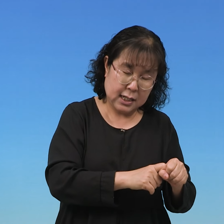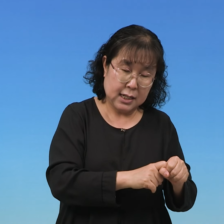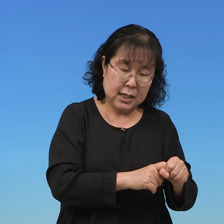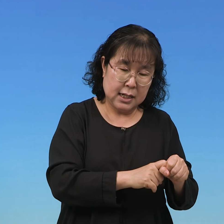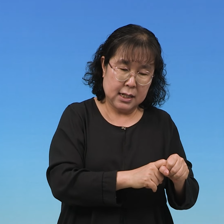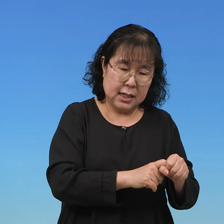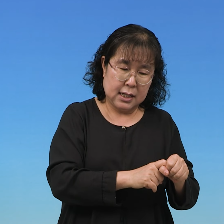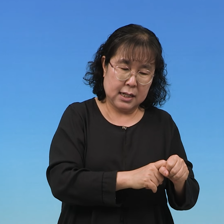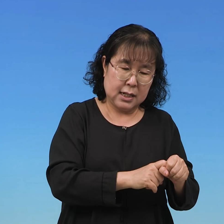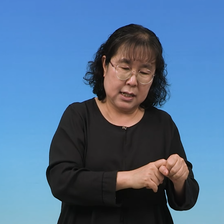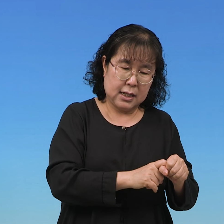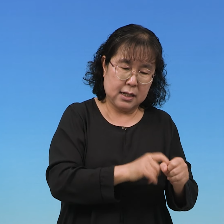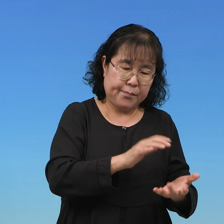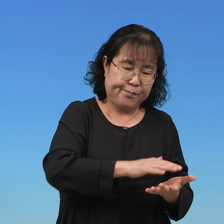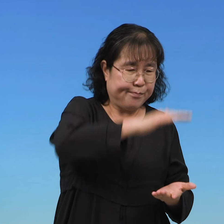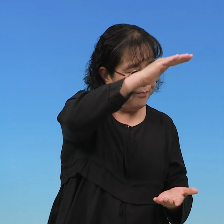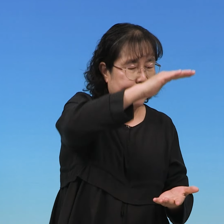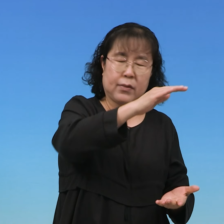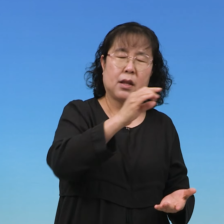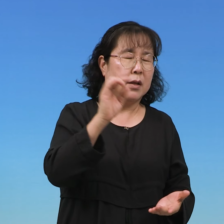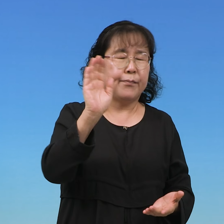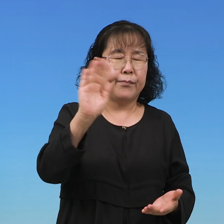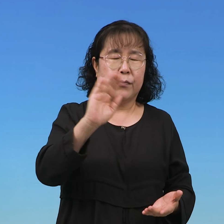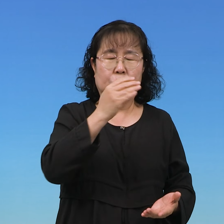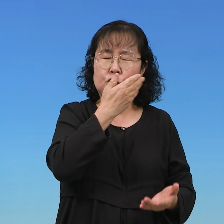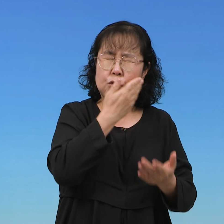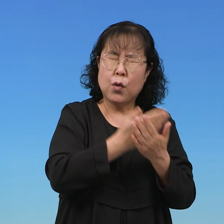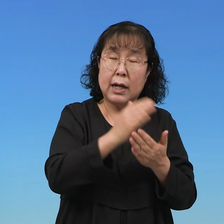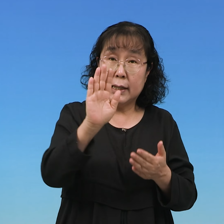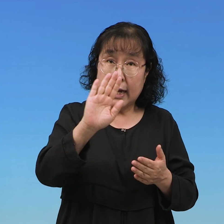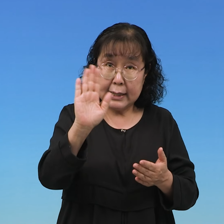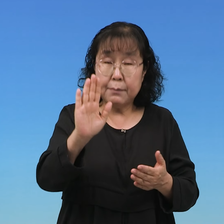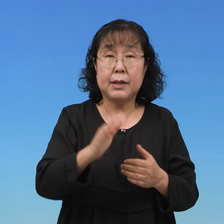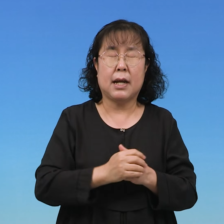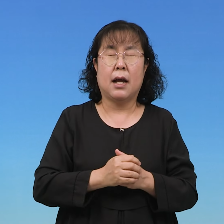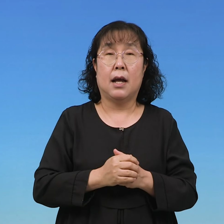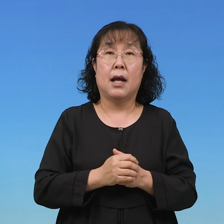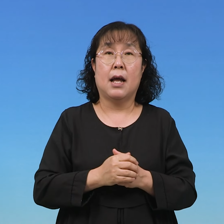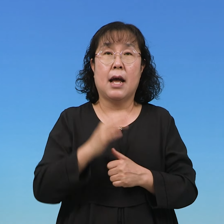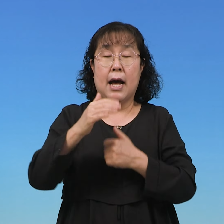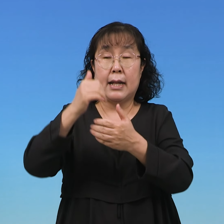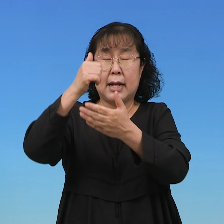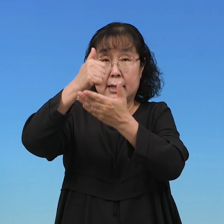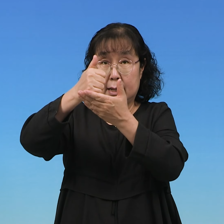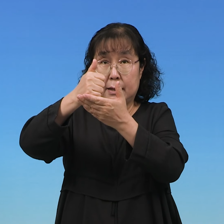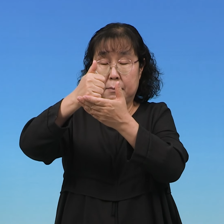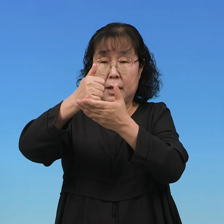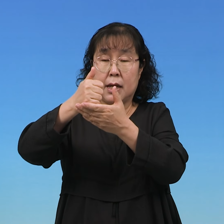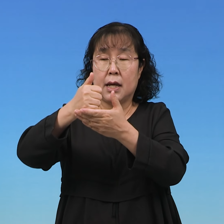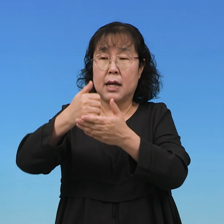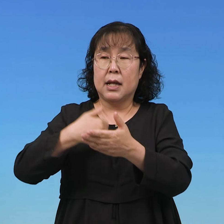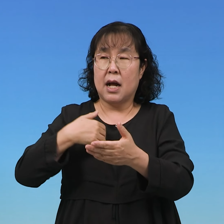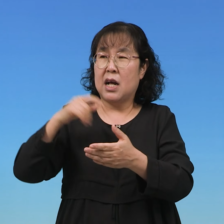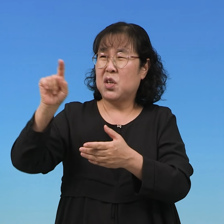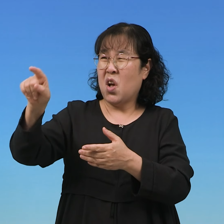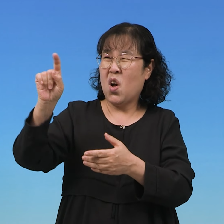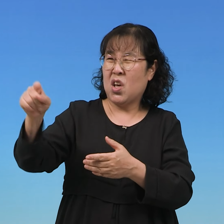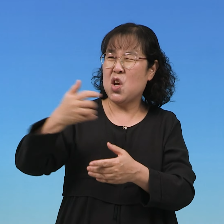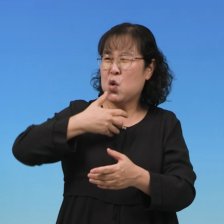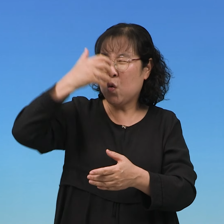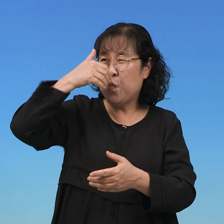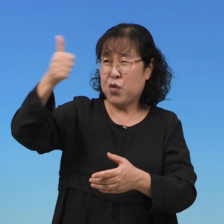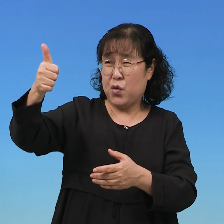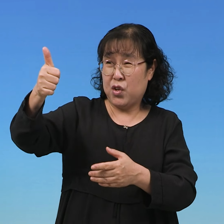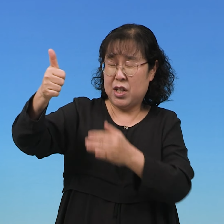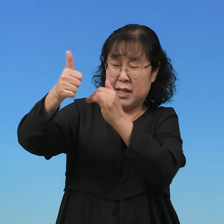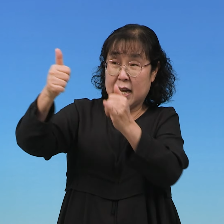잘 이루어냈느냐 이게 문제가 아니라, 우리 한번 사람들이 우리를 조롱할 때 꿈꾸는 놈 오네? 꿈꾸는